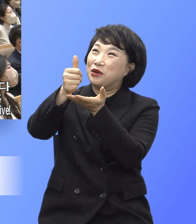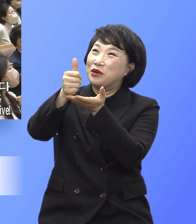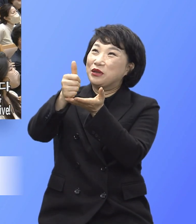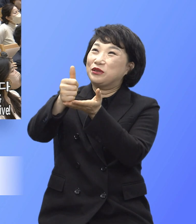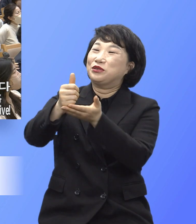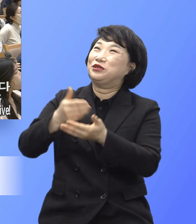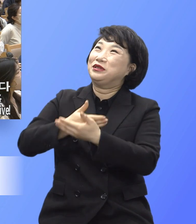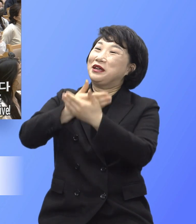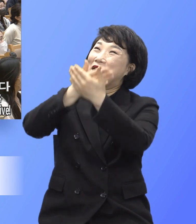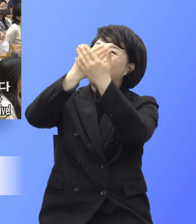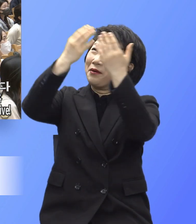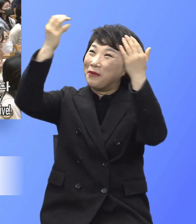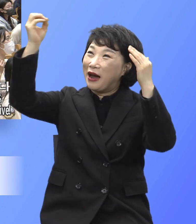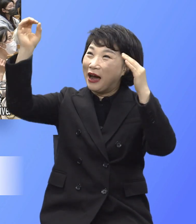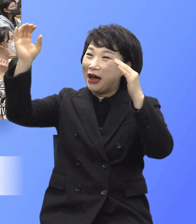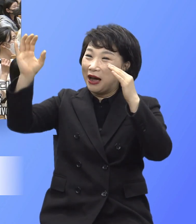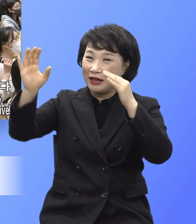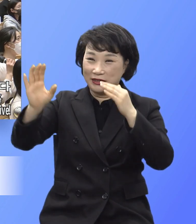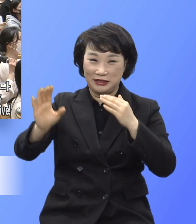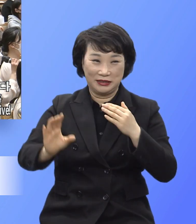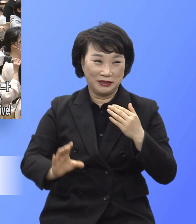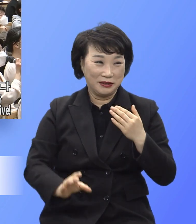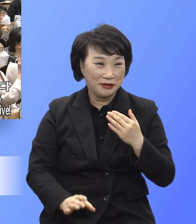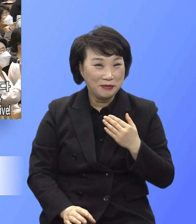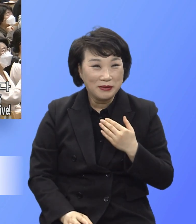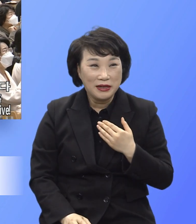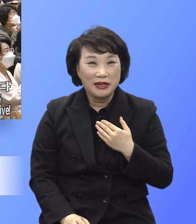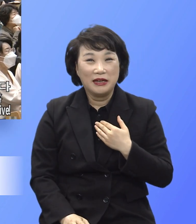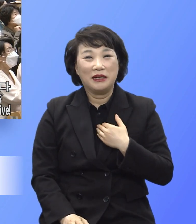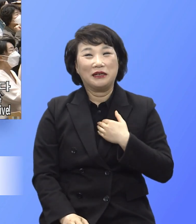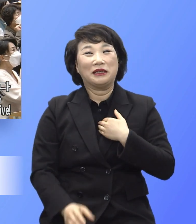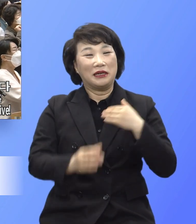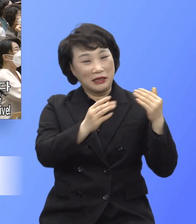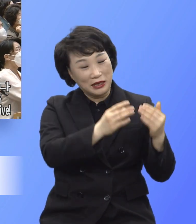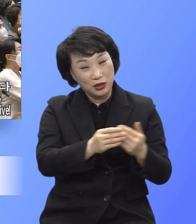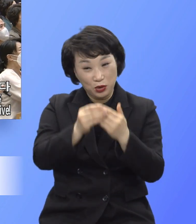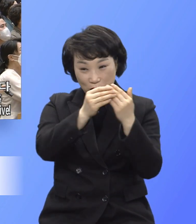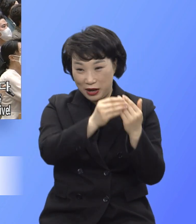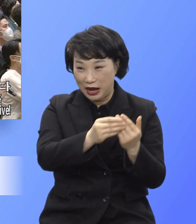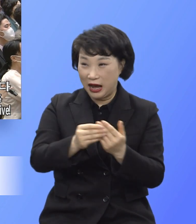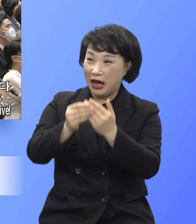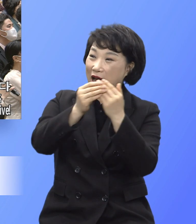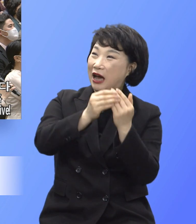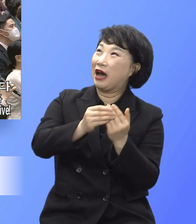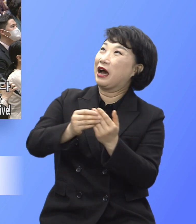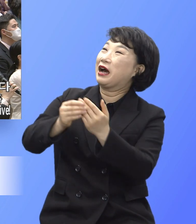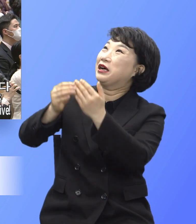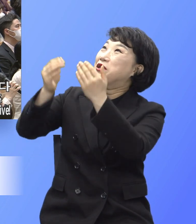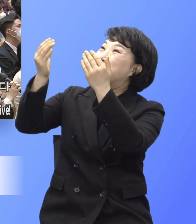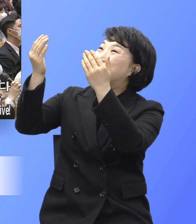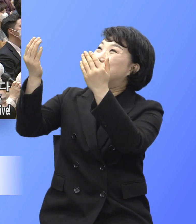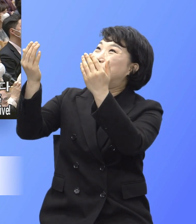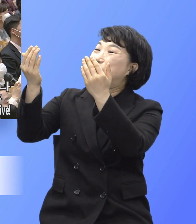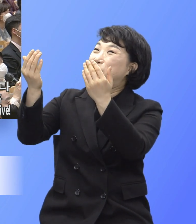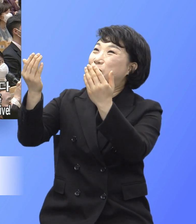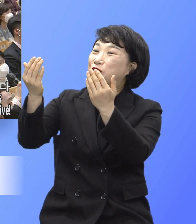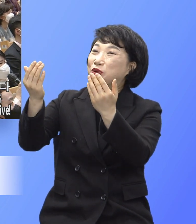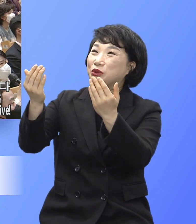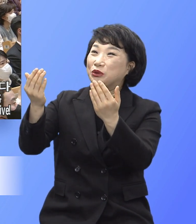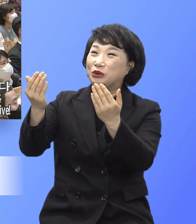밤에도 주의 발문 빛으로